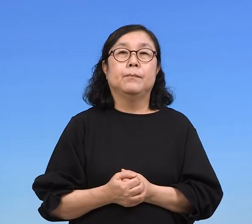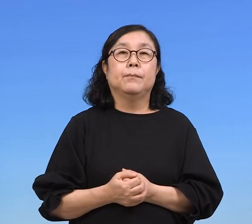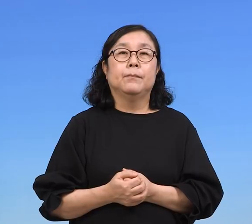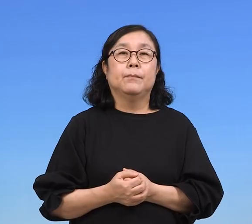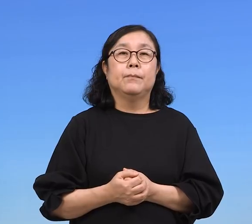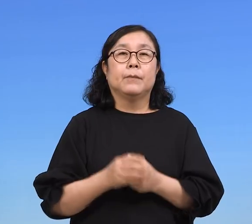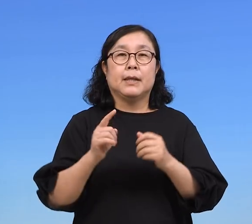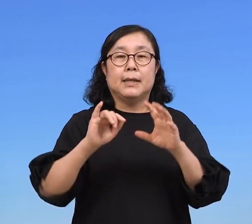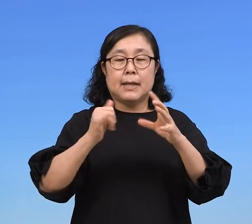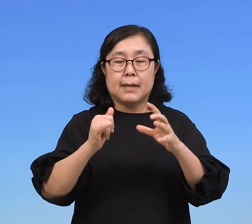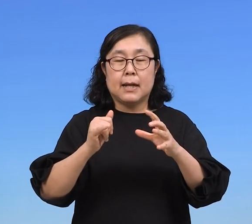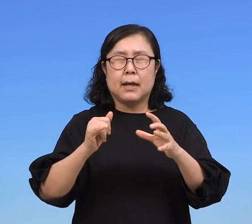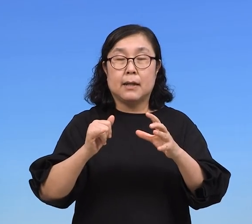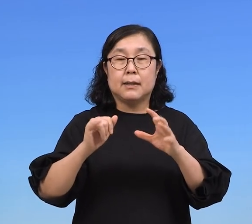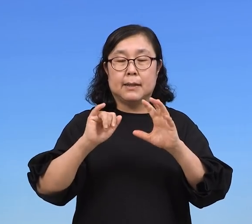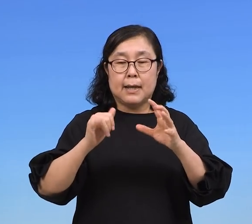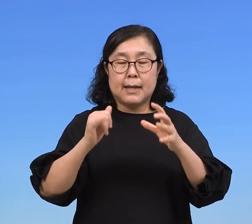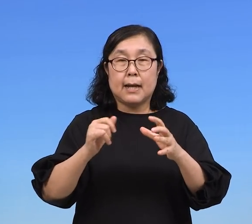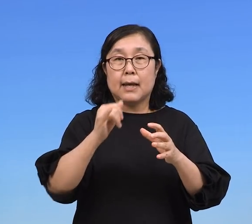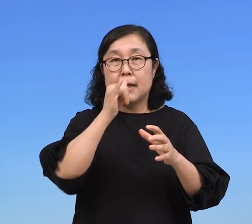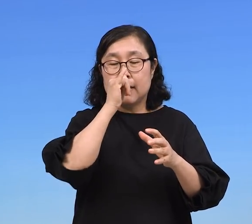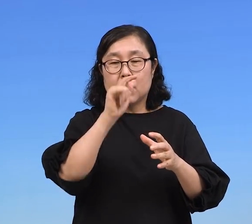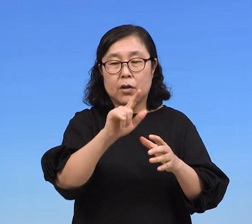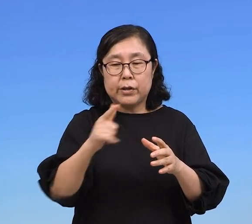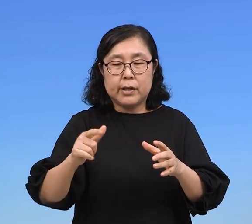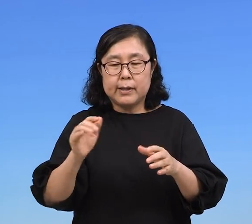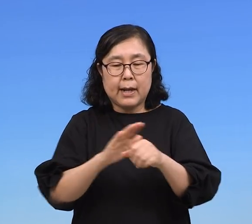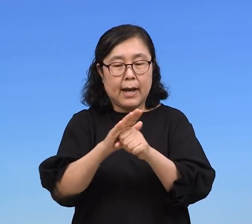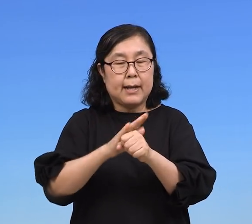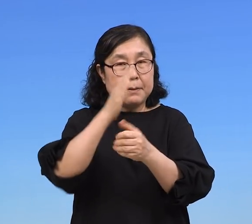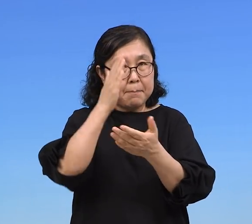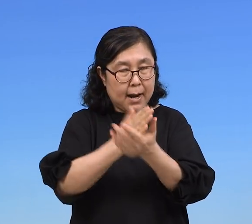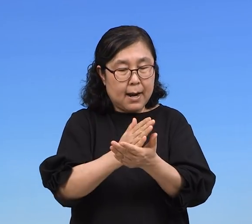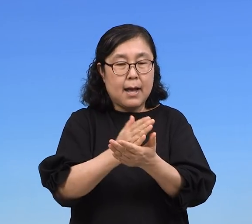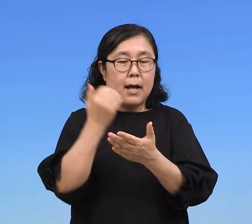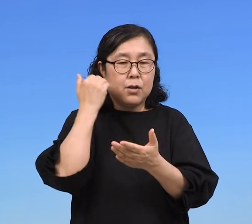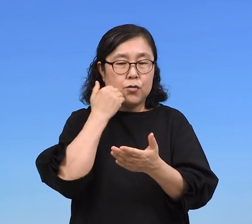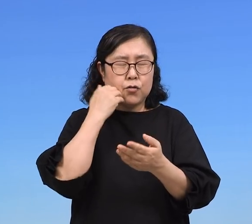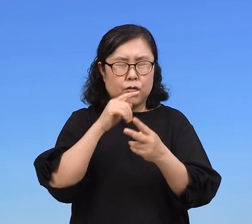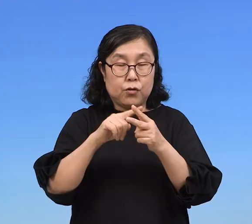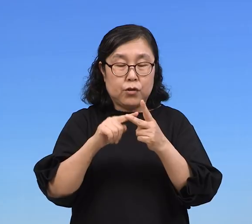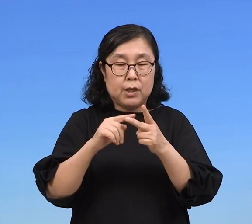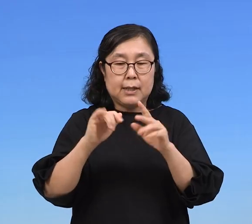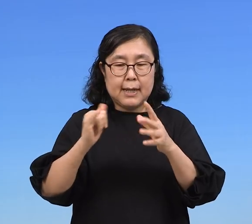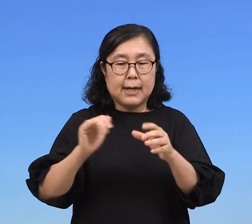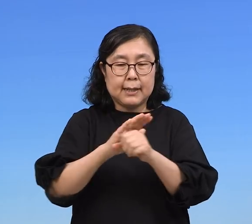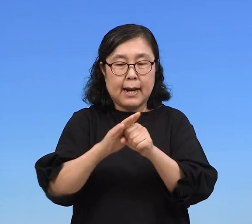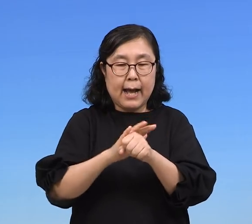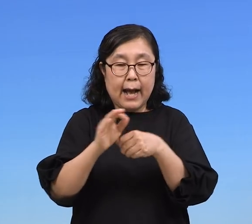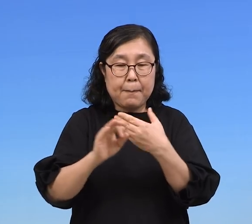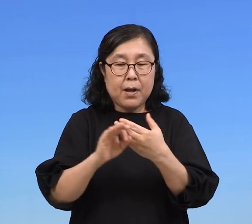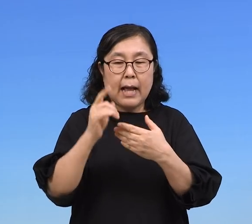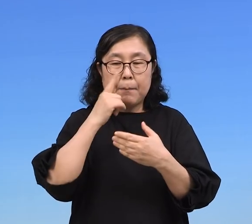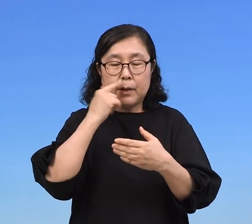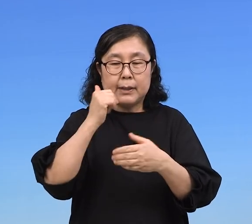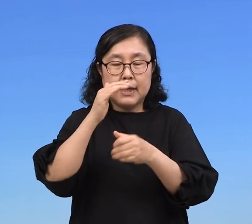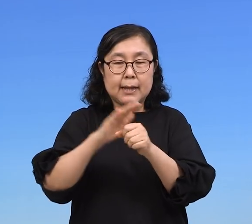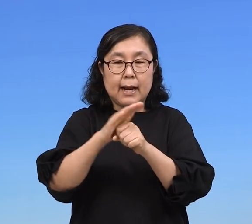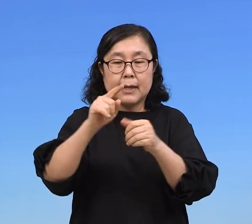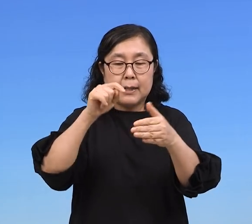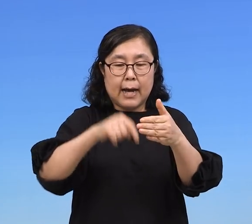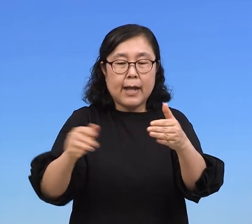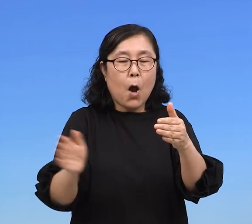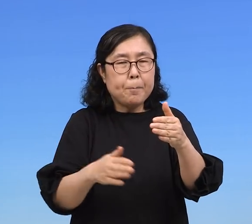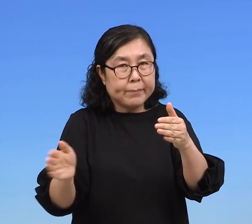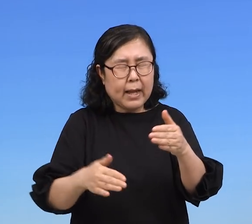요한일서 2장 15절, 이 세상이나 세상에 있는 것들을 사랑하지 말라. 누구든지 세상을 사랑하면 아버지의 사랑이 그 안에 있지